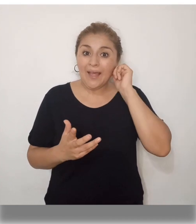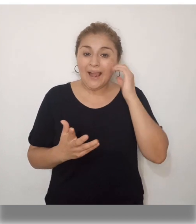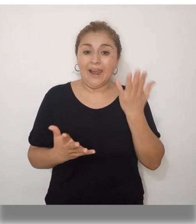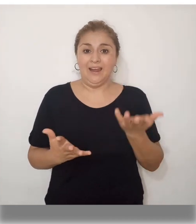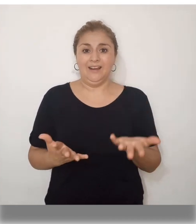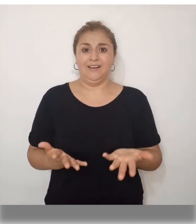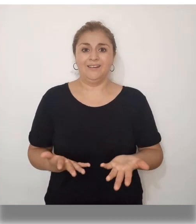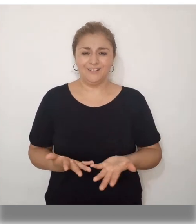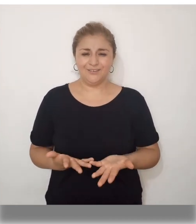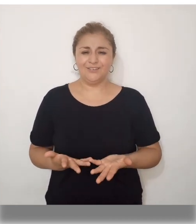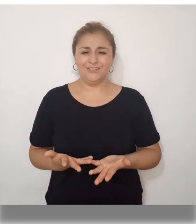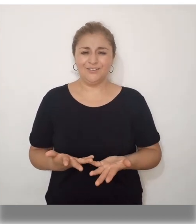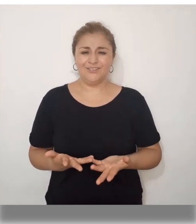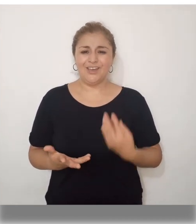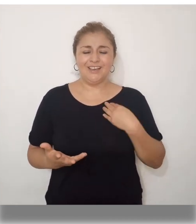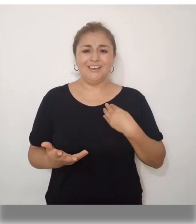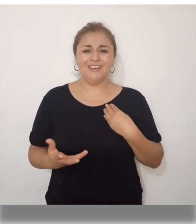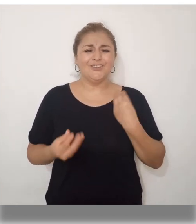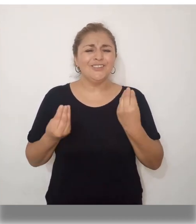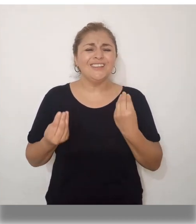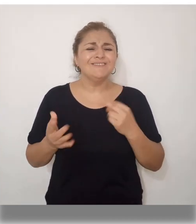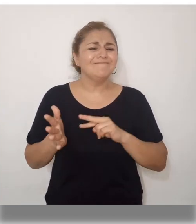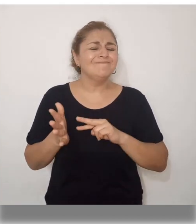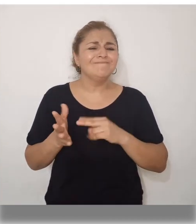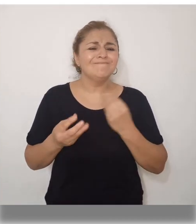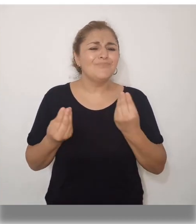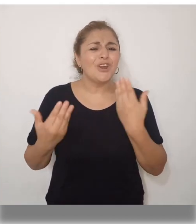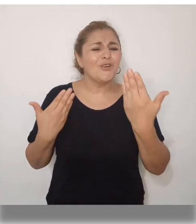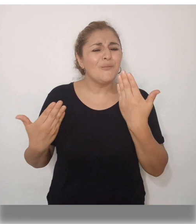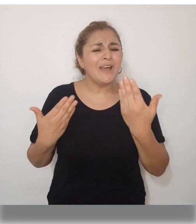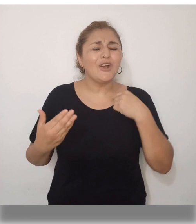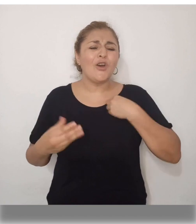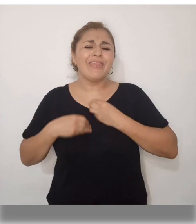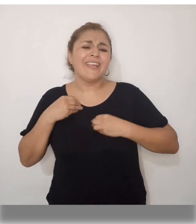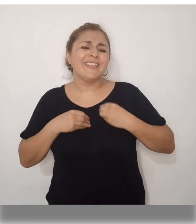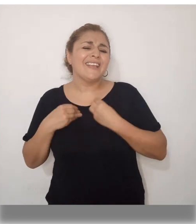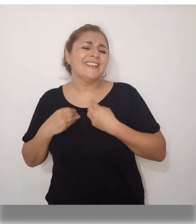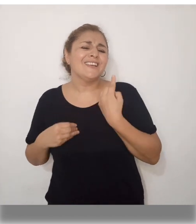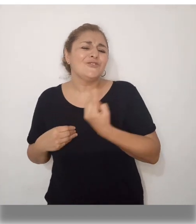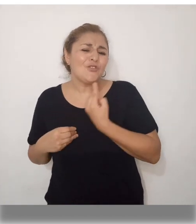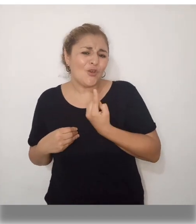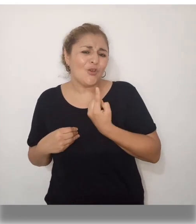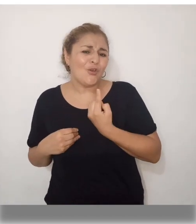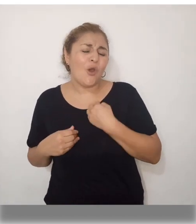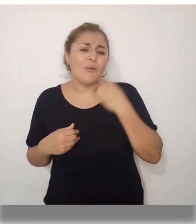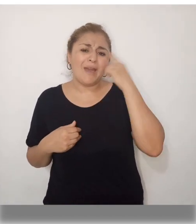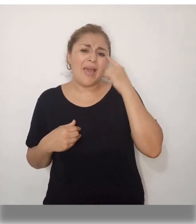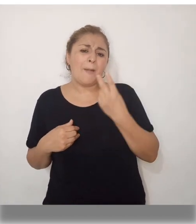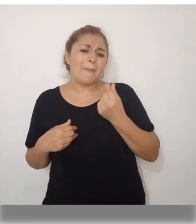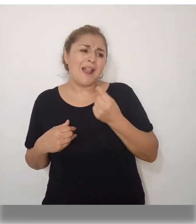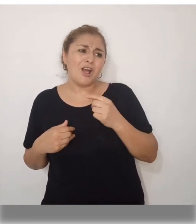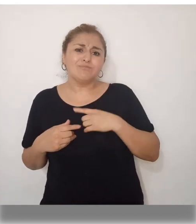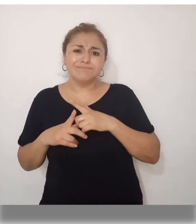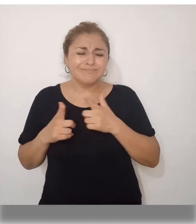qué tiene que ver esto con sentirse solo con sentirse no valorado Y por consiguiente consentirse